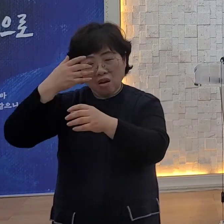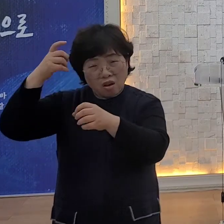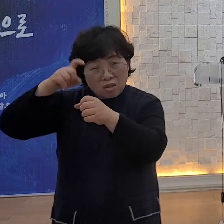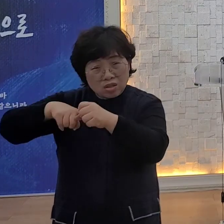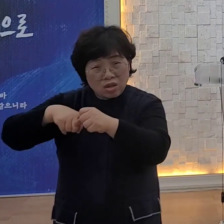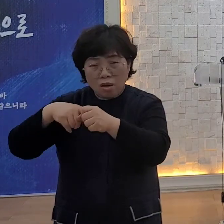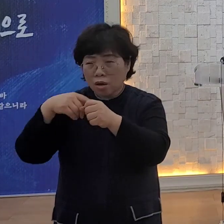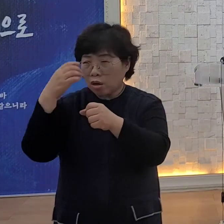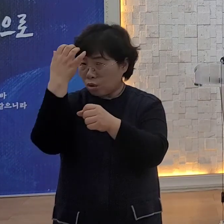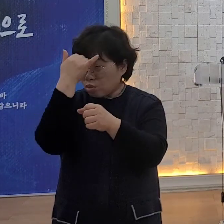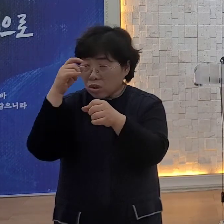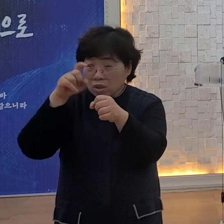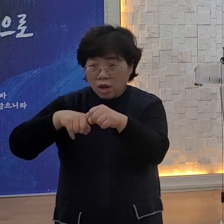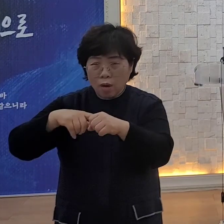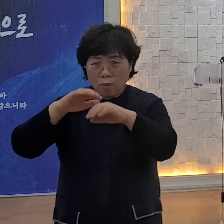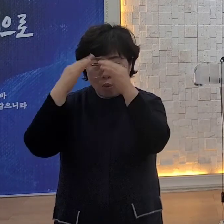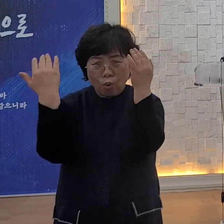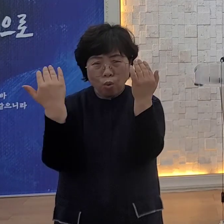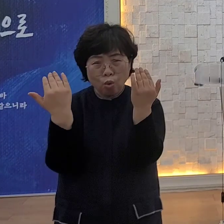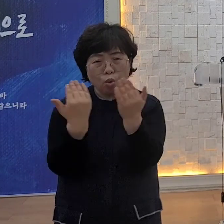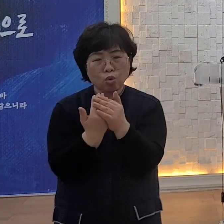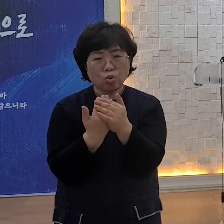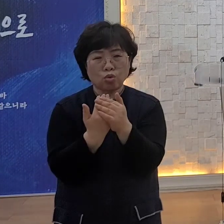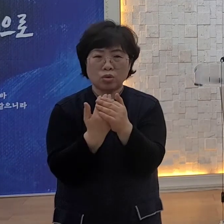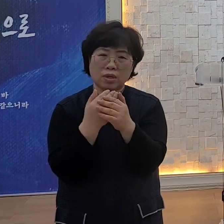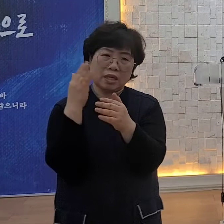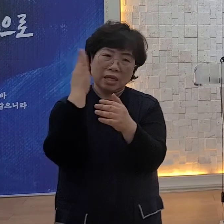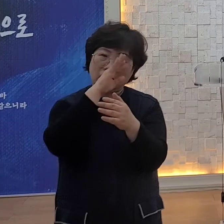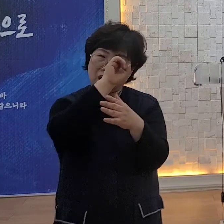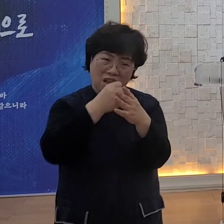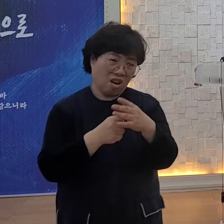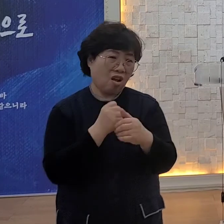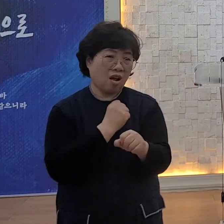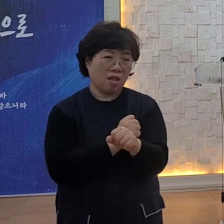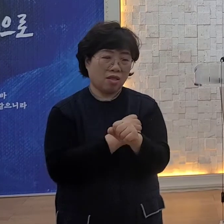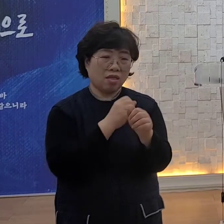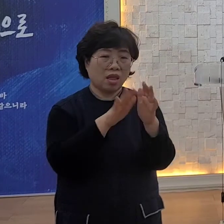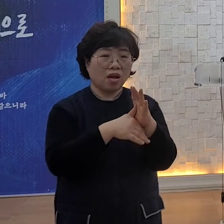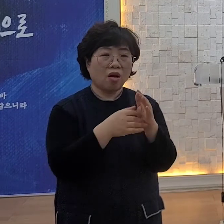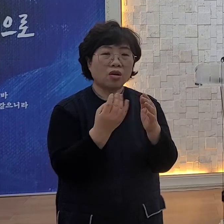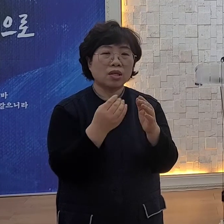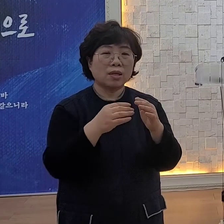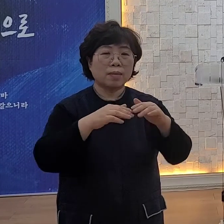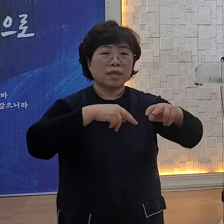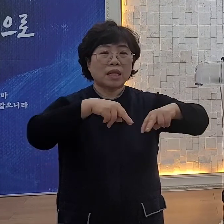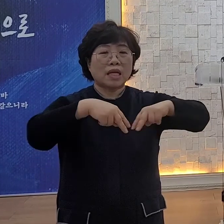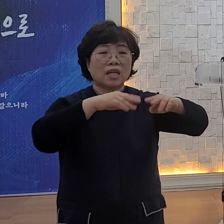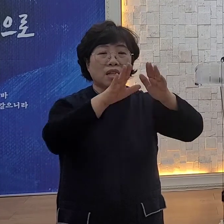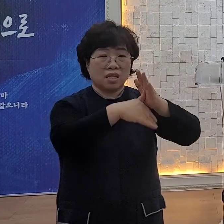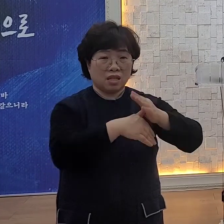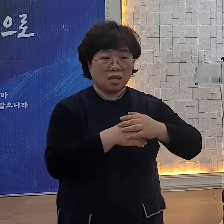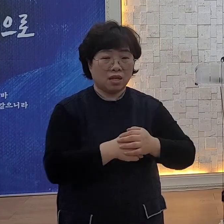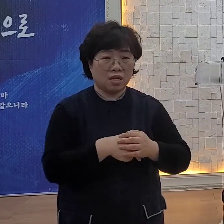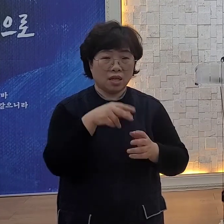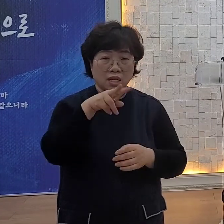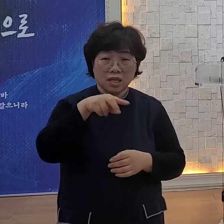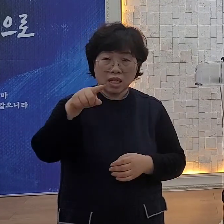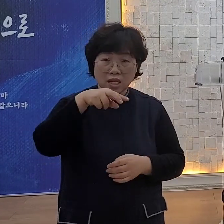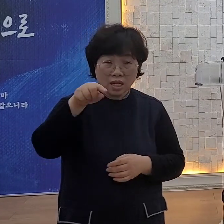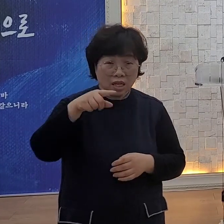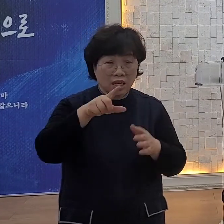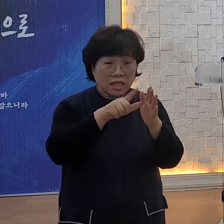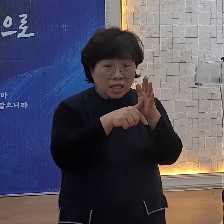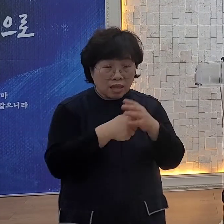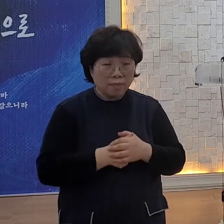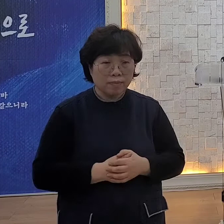그 성경은 사사시대가 타락한 이유를 뭐라고 설명하는 줄 아세요? 여러분, 사사기 17장